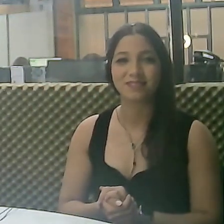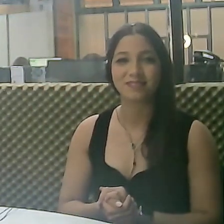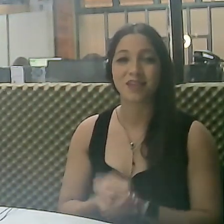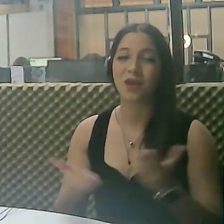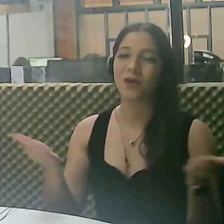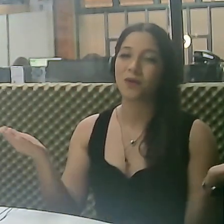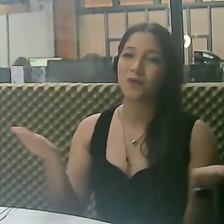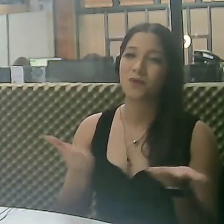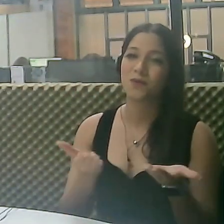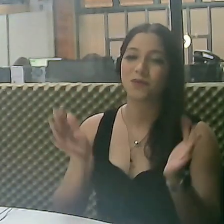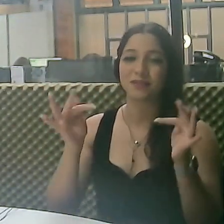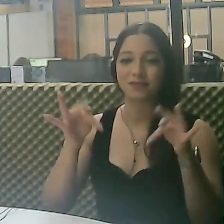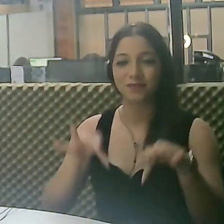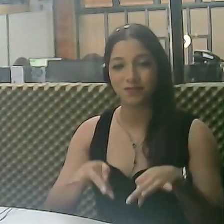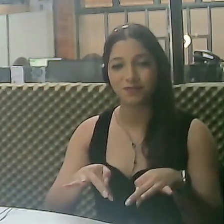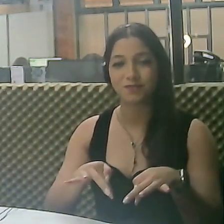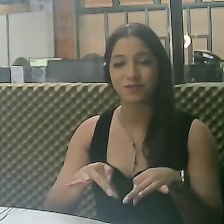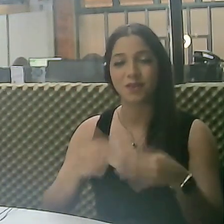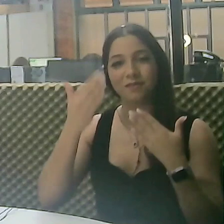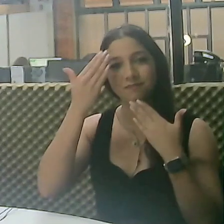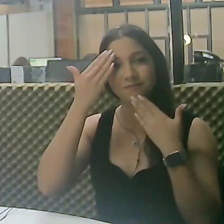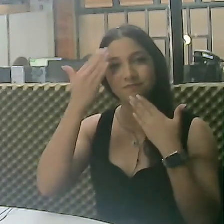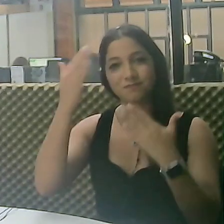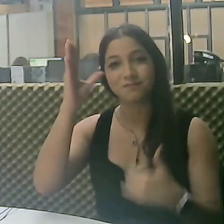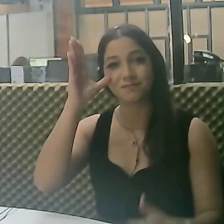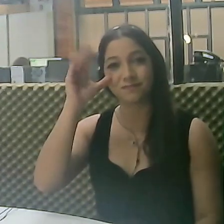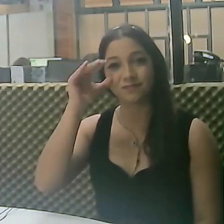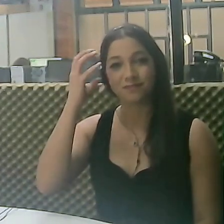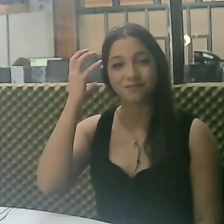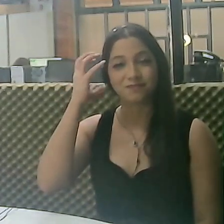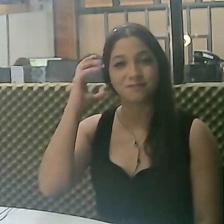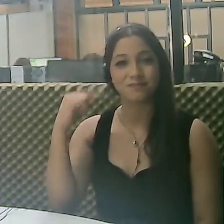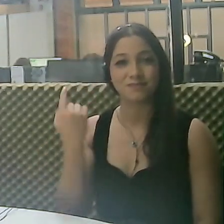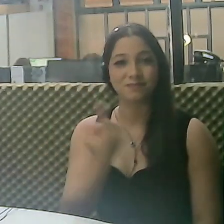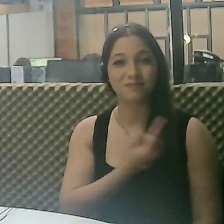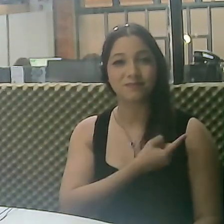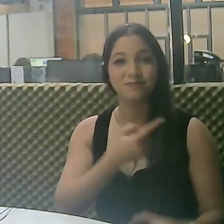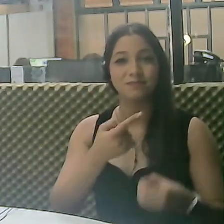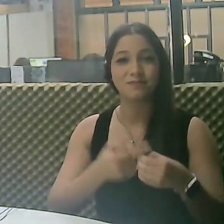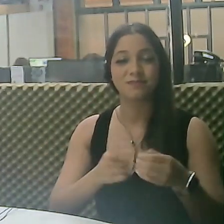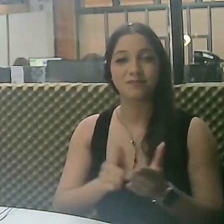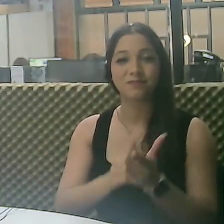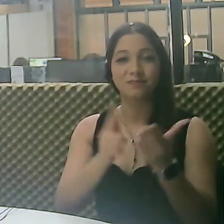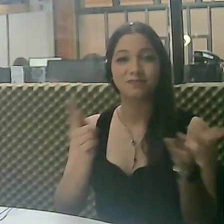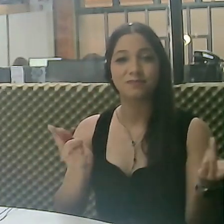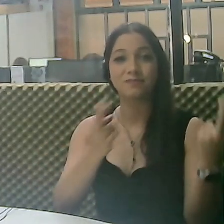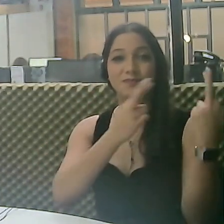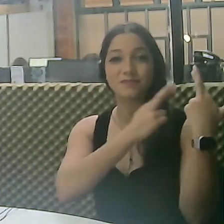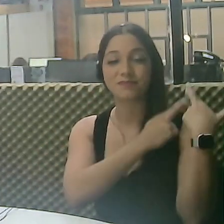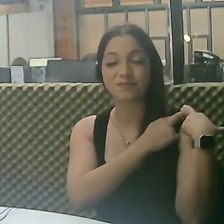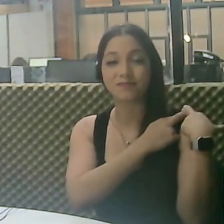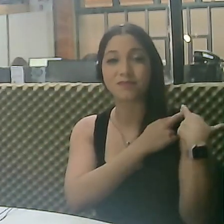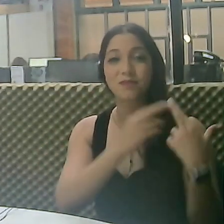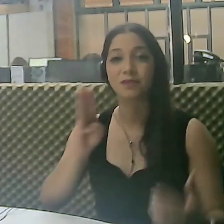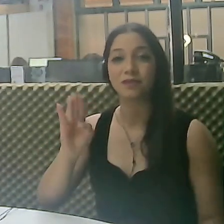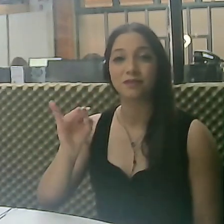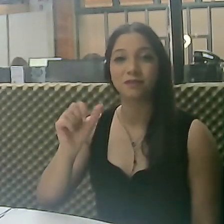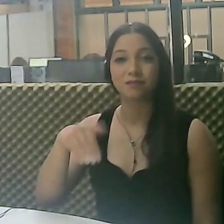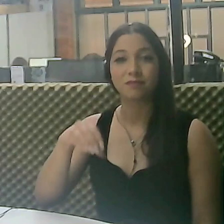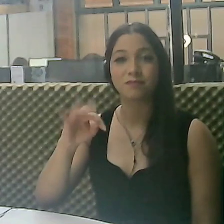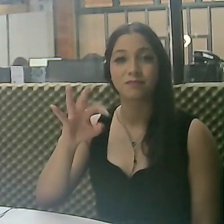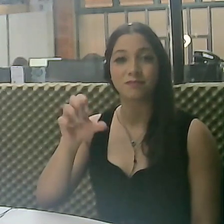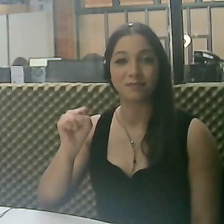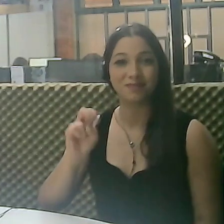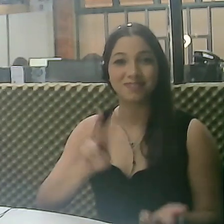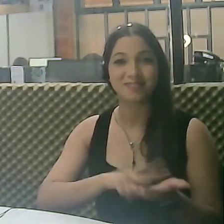E a edição de hoje fica por aqui. Obrigado pela sua audiência, Rádio Nossa Cidade. Jornalista responsável pela edição, Bia